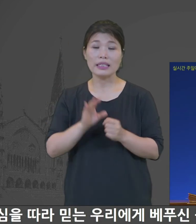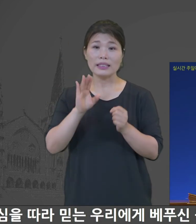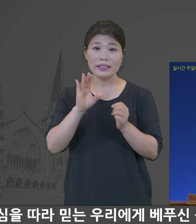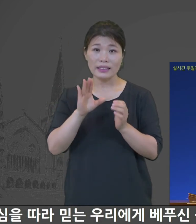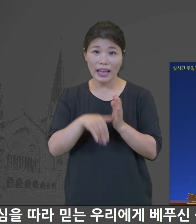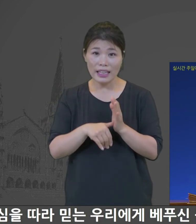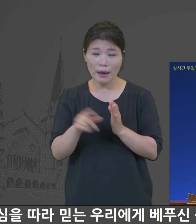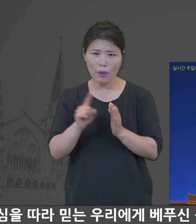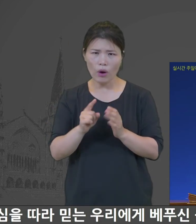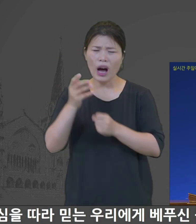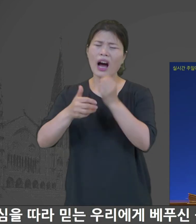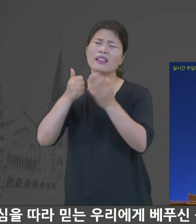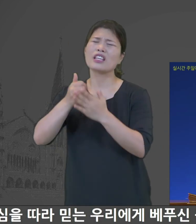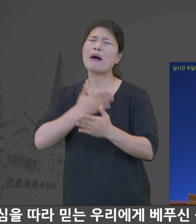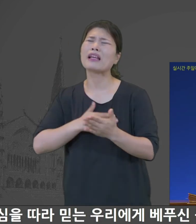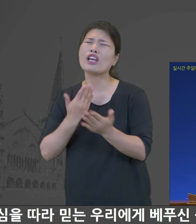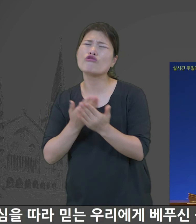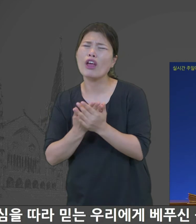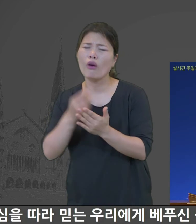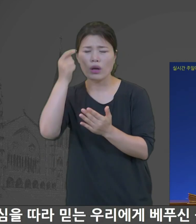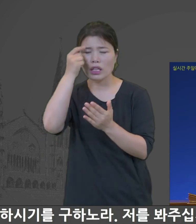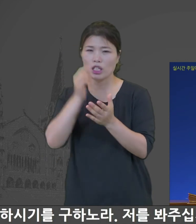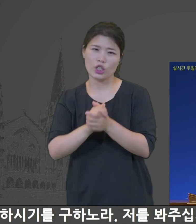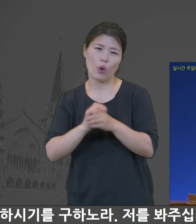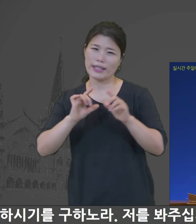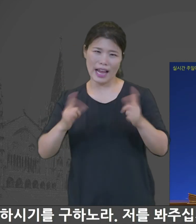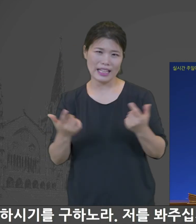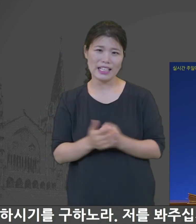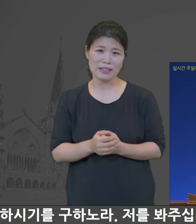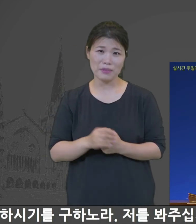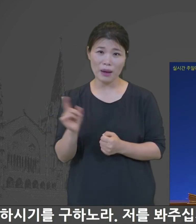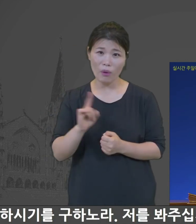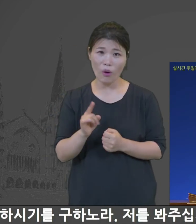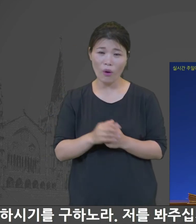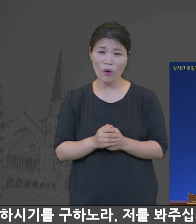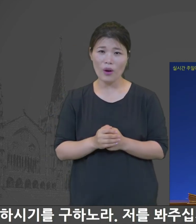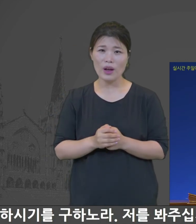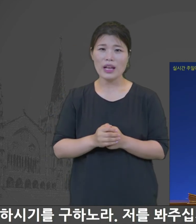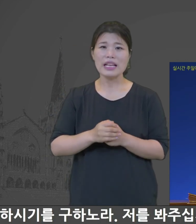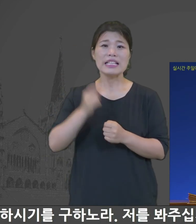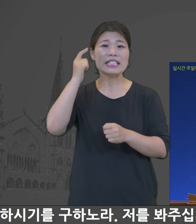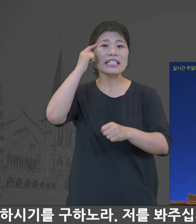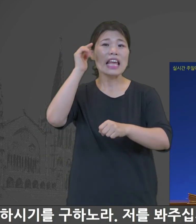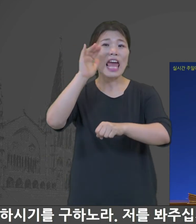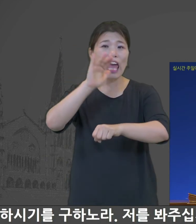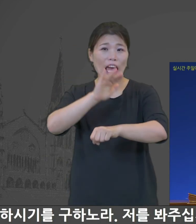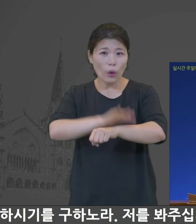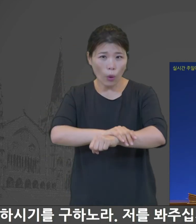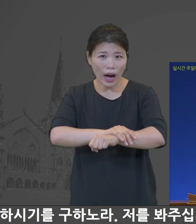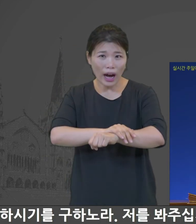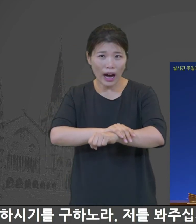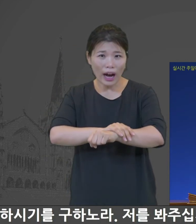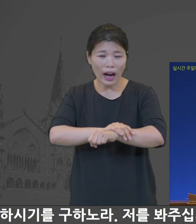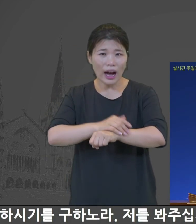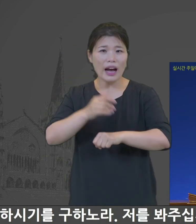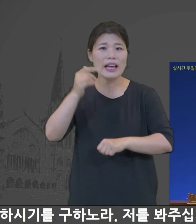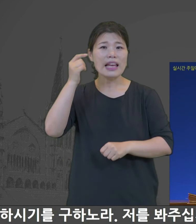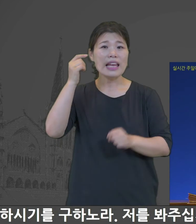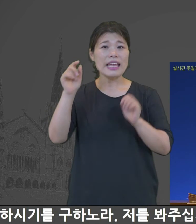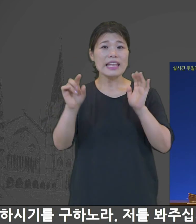지혜로웠죠? 어떻게 기도했습니까? 지혜와 계시의 영을 달라고 기도한